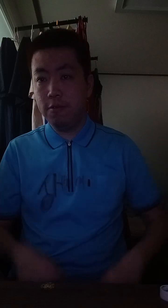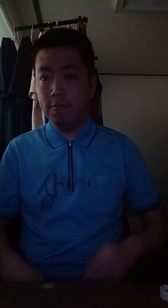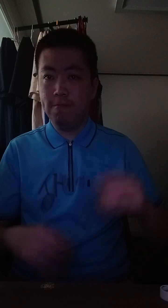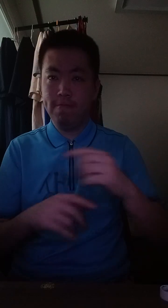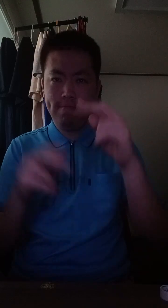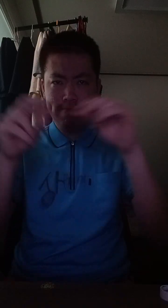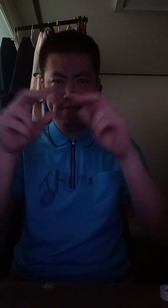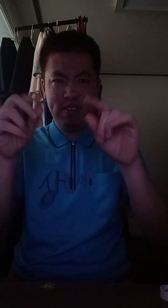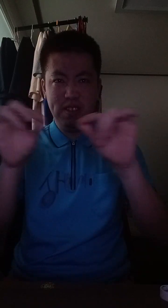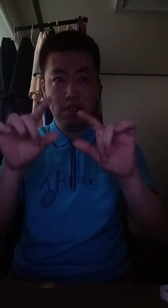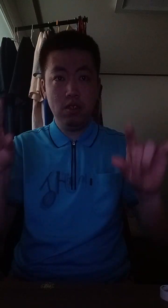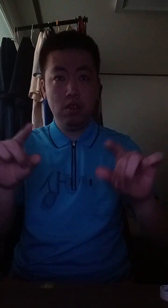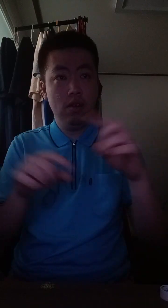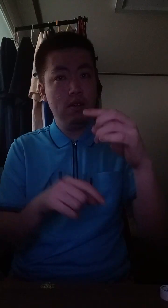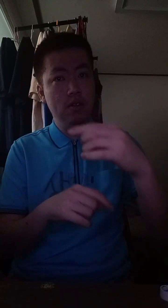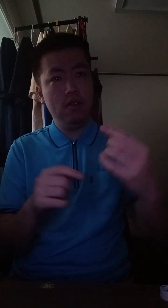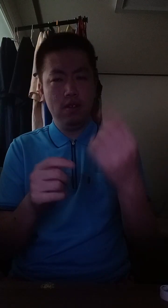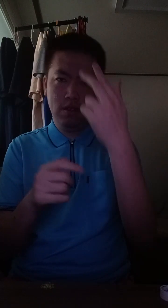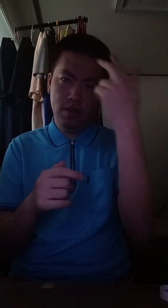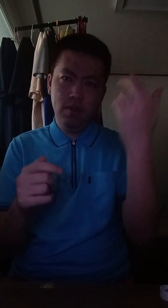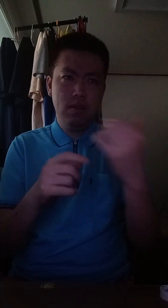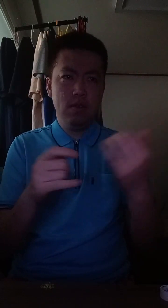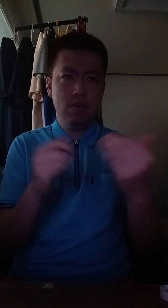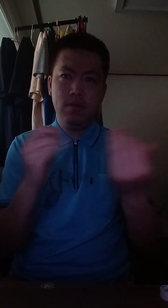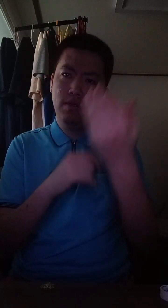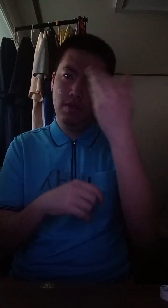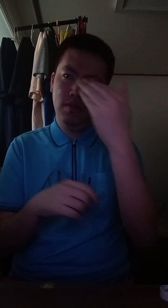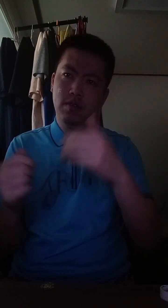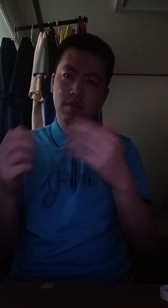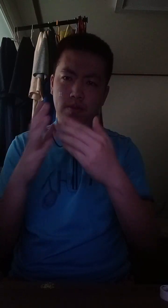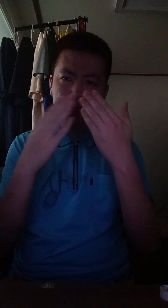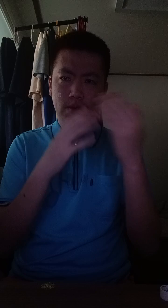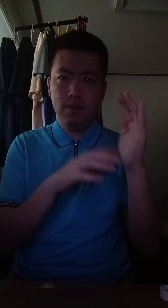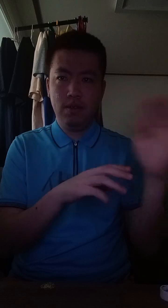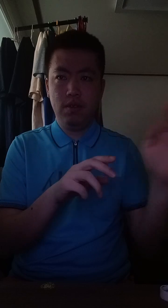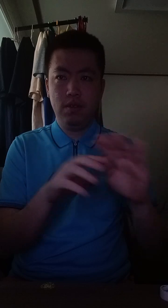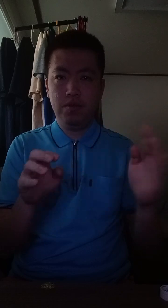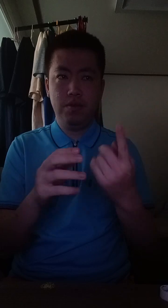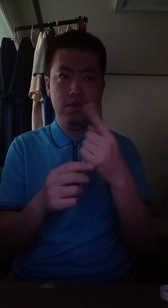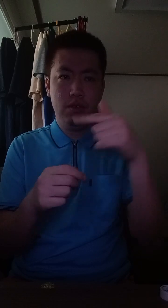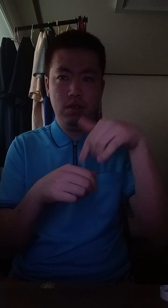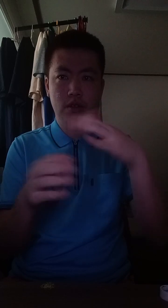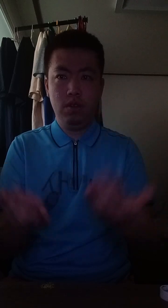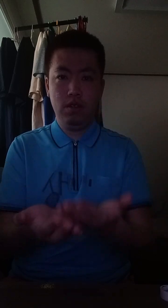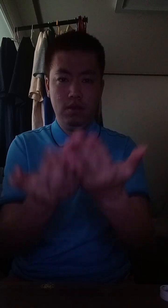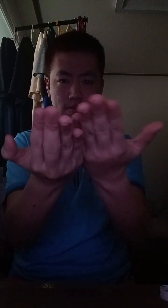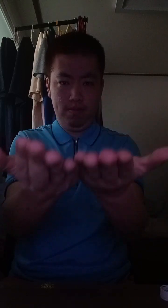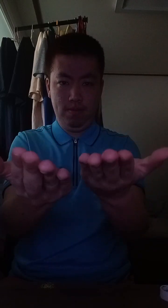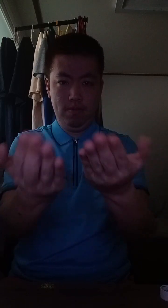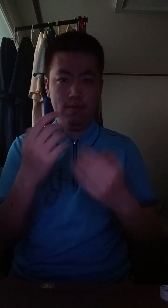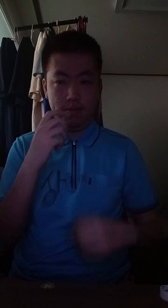유리가 산산조각 나면서 3명이 다치고 150여 명이 흥급히 대피했습니다. KNN 황보람 기자입니다.